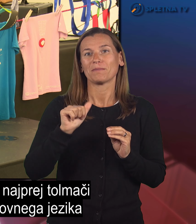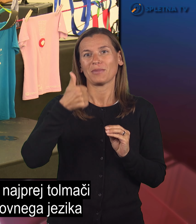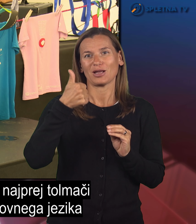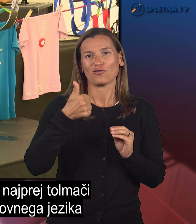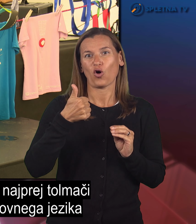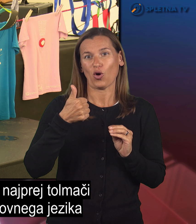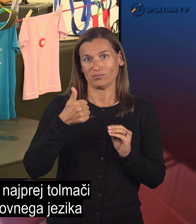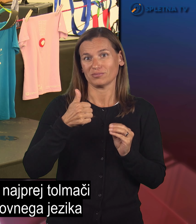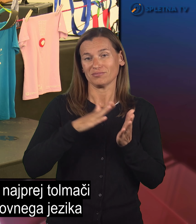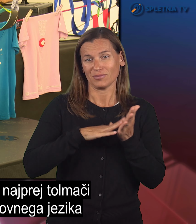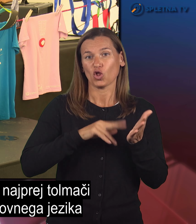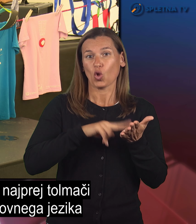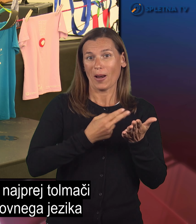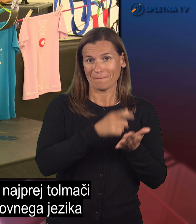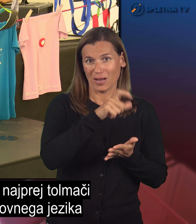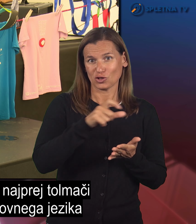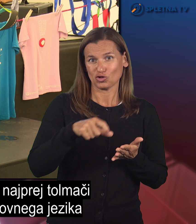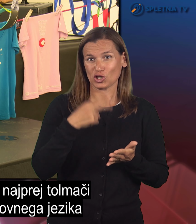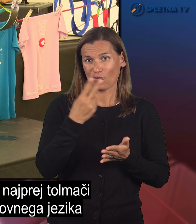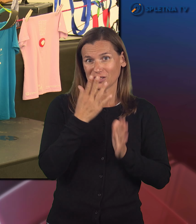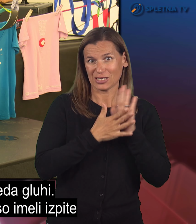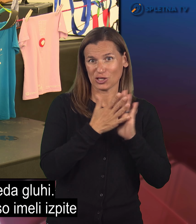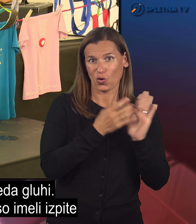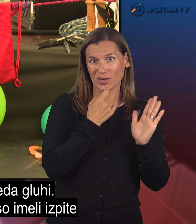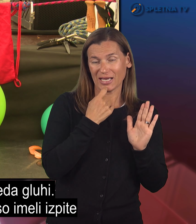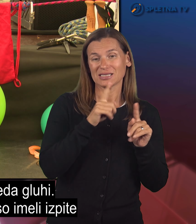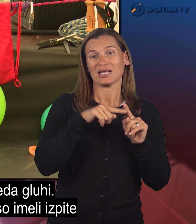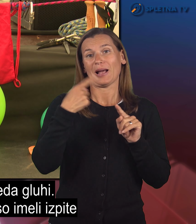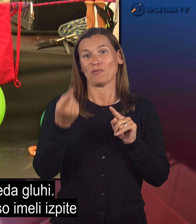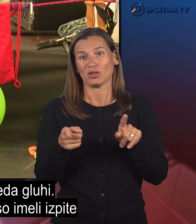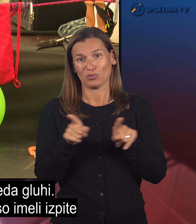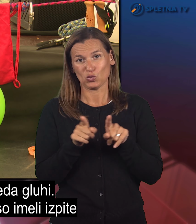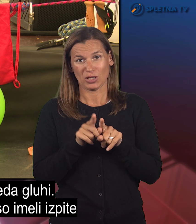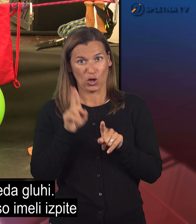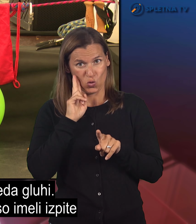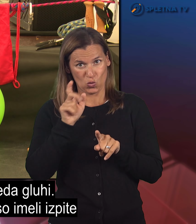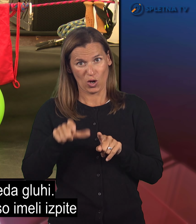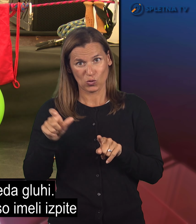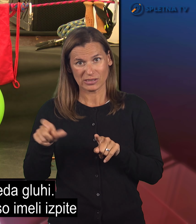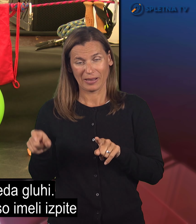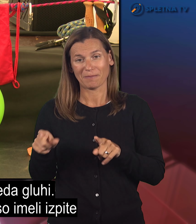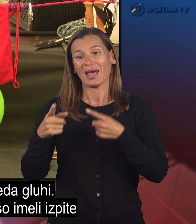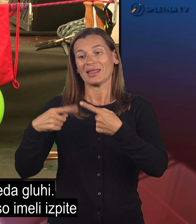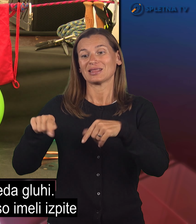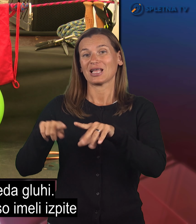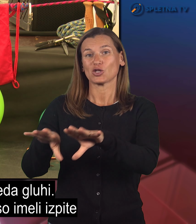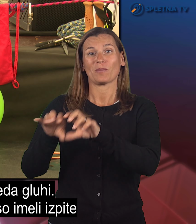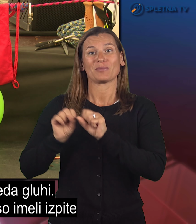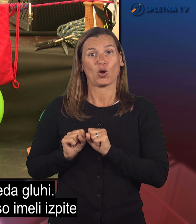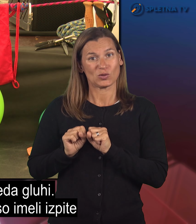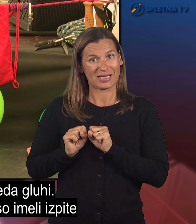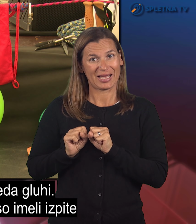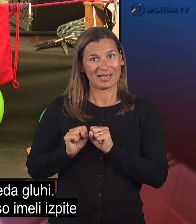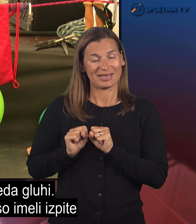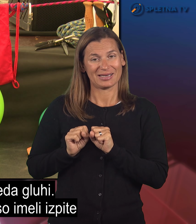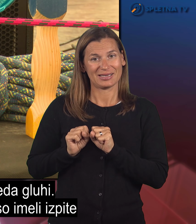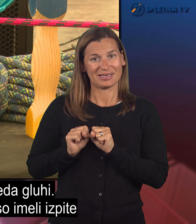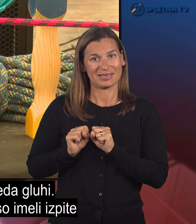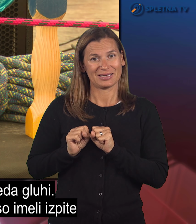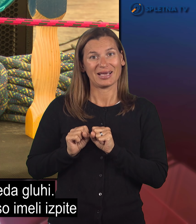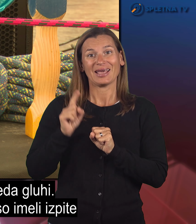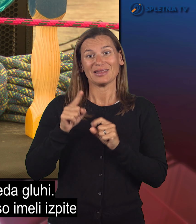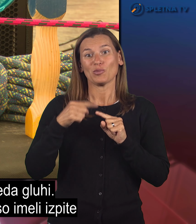prvo tolmači slovenskega znakovnega jezika, potem seveda gluhi, da so prevzeli te. In ko smo